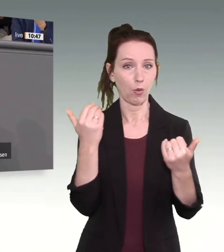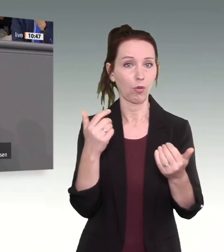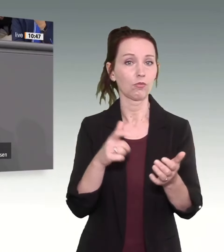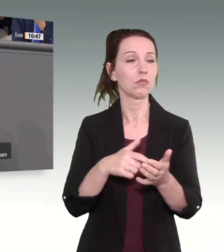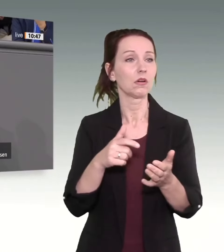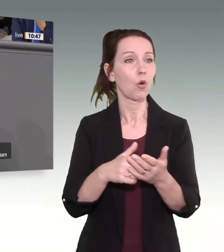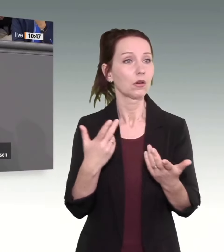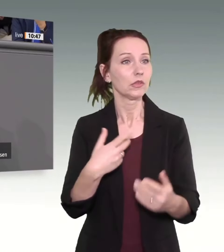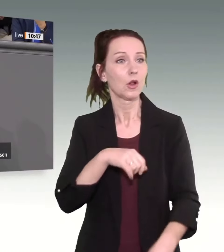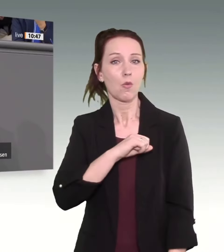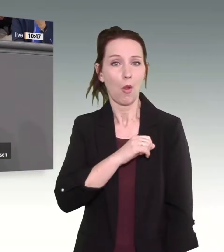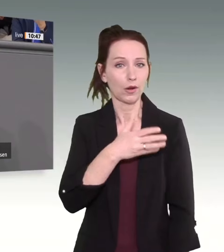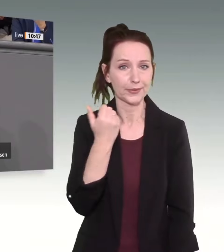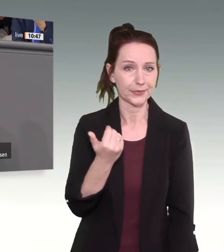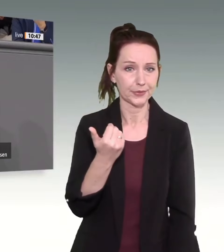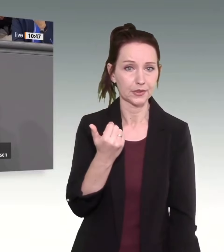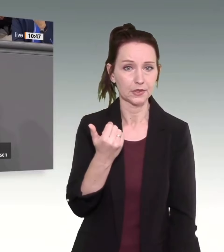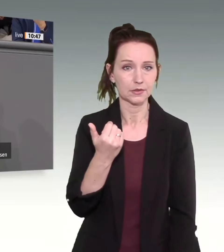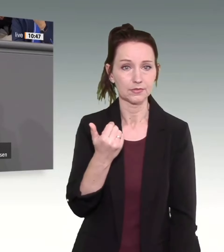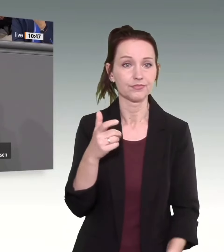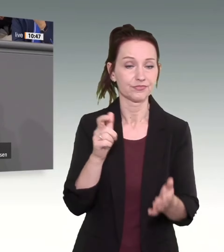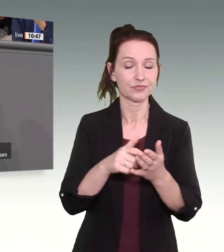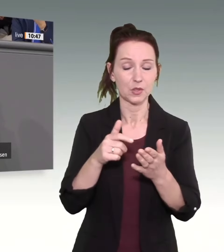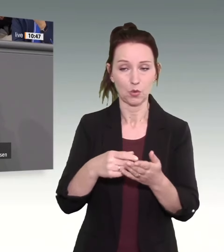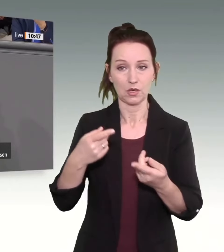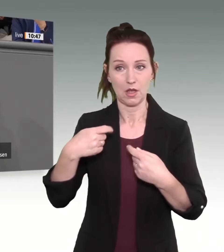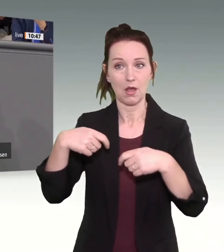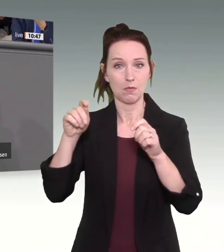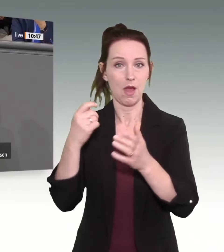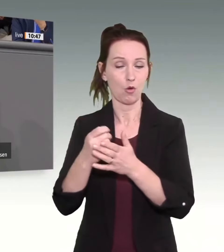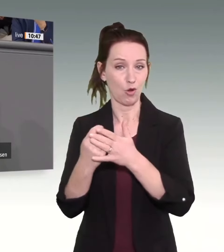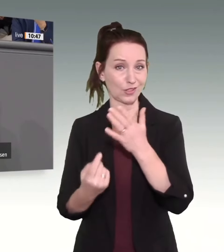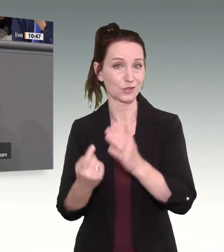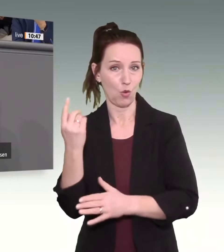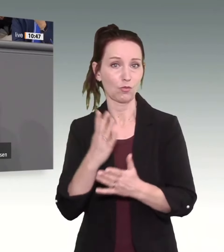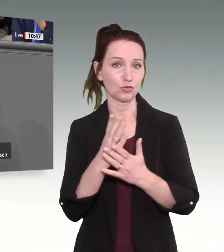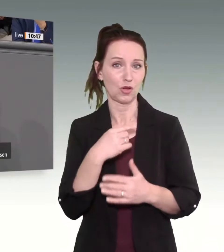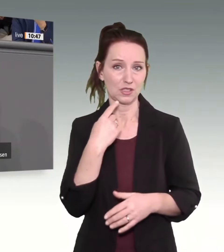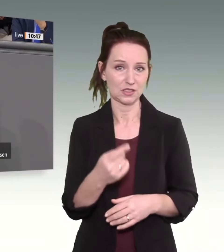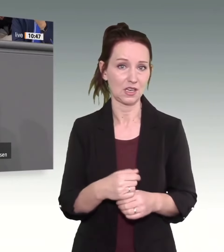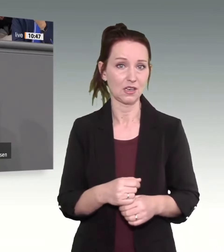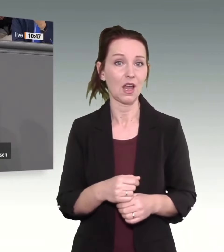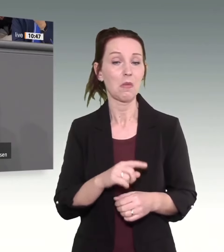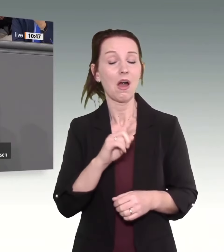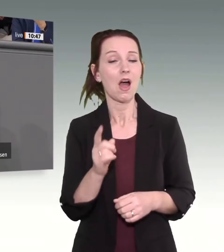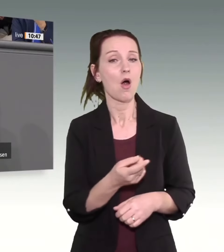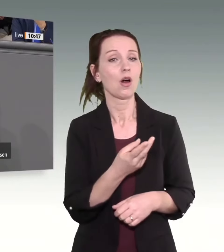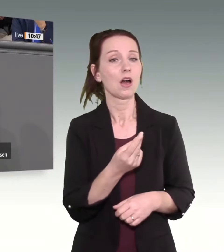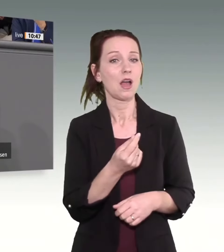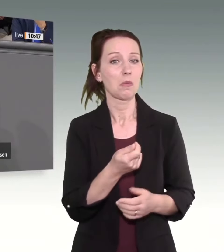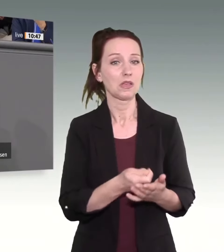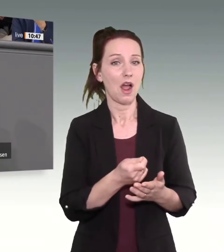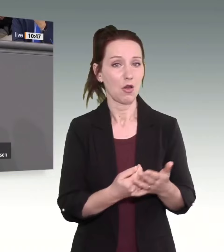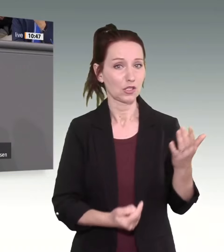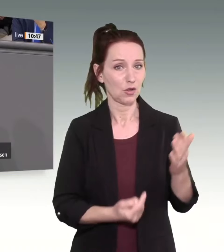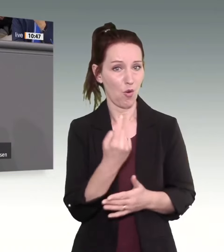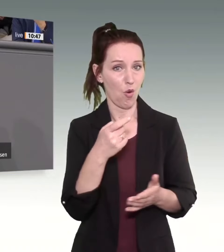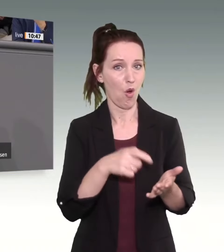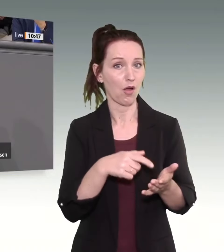und ergreifend nicht rentiert hat. Neben den hohen Baukosten, die wir besprochen haben, sind die Kapitalkosten in die Höhe geschnellt durch den